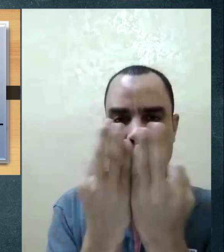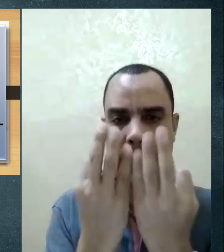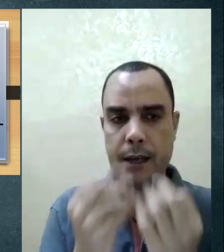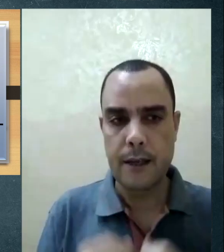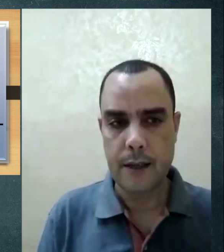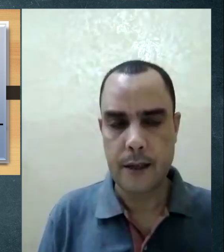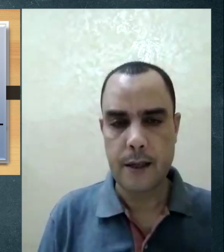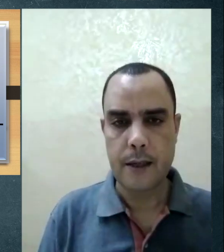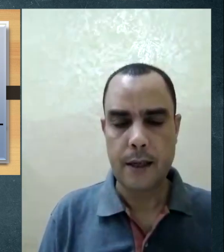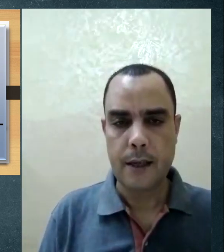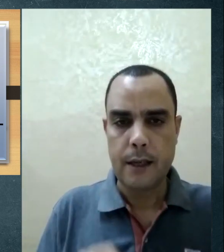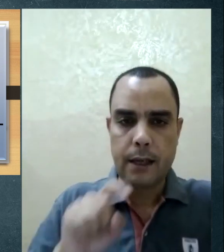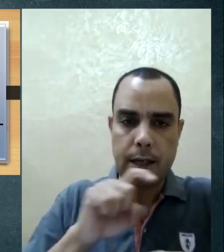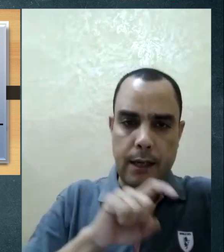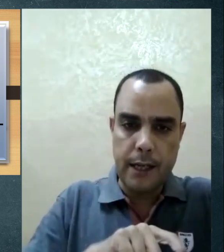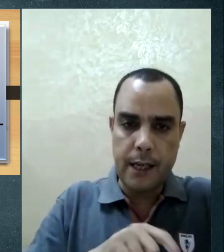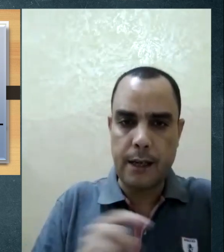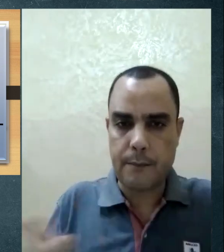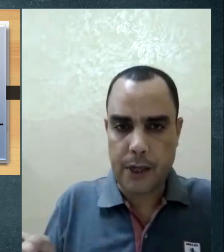اجتماعية